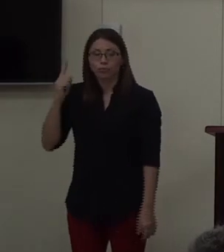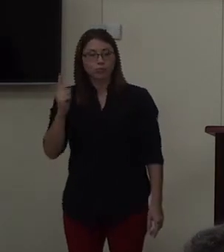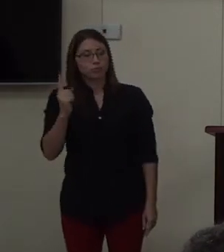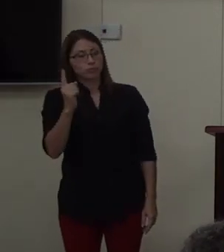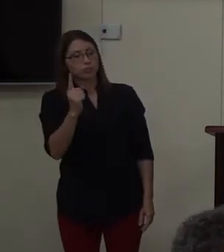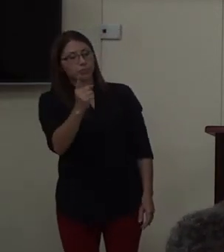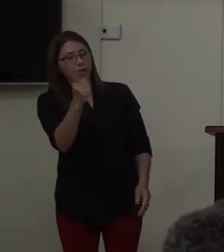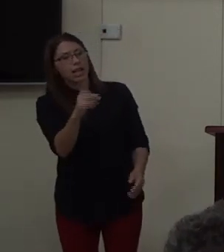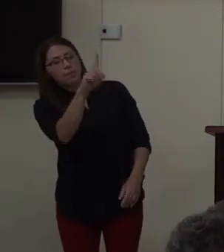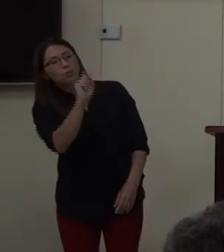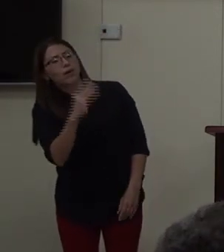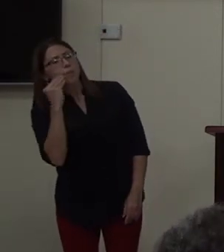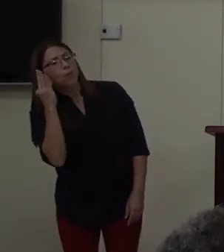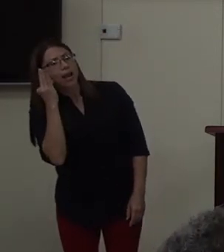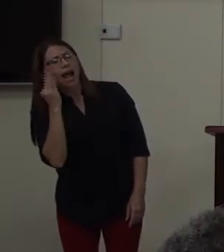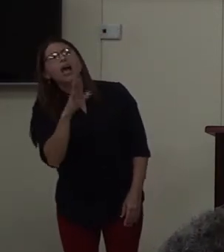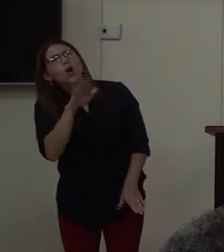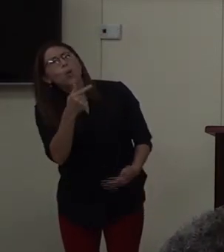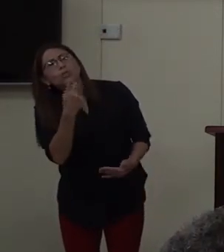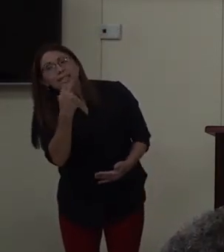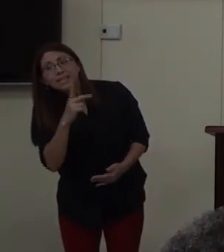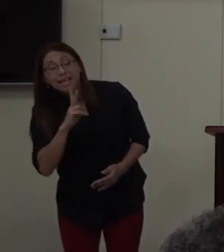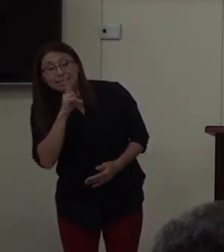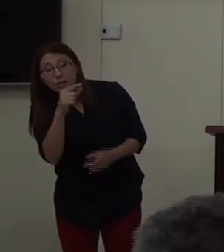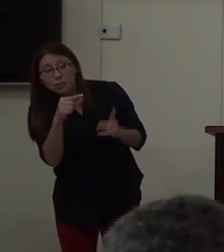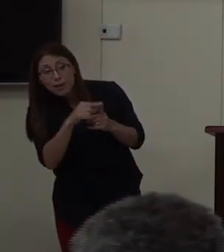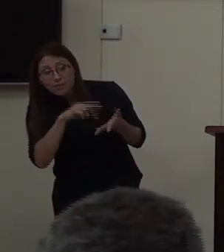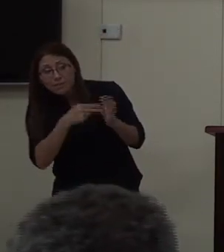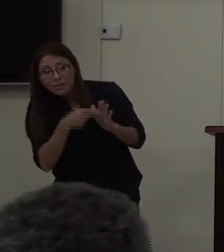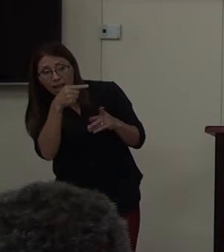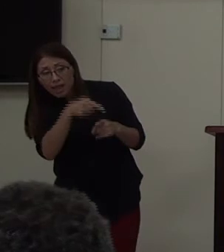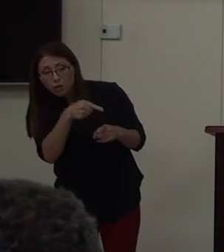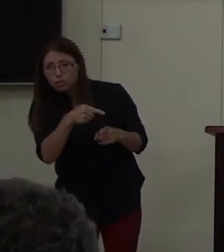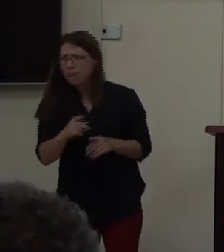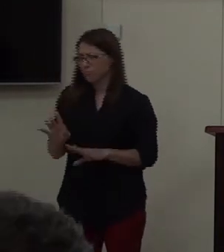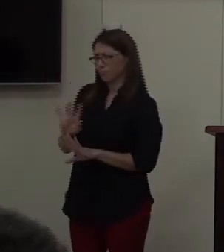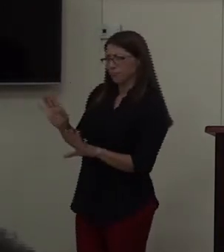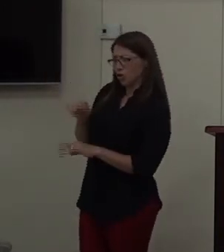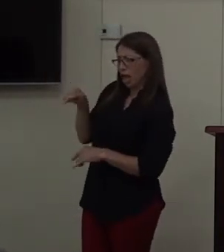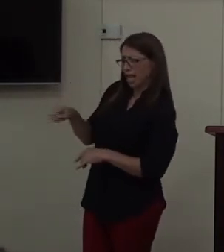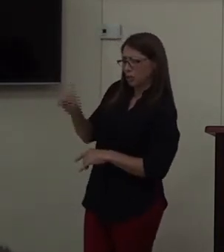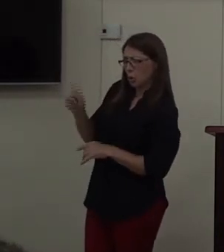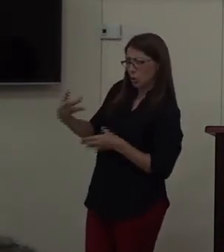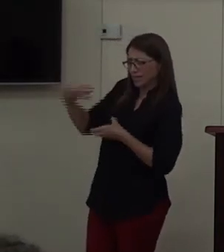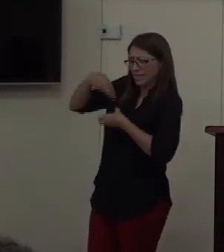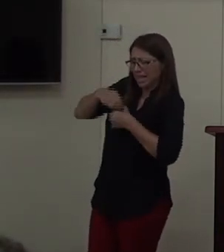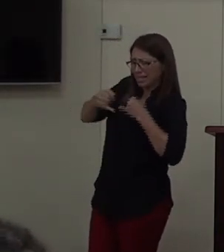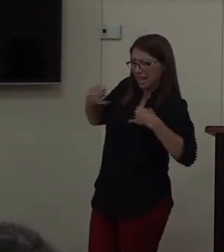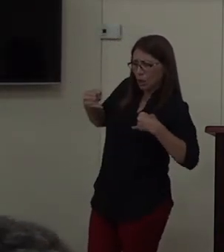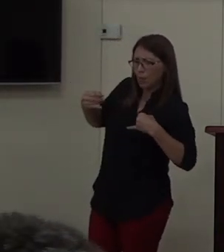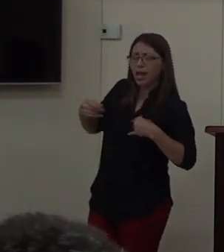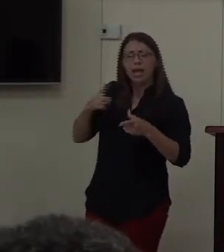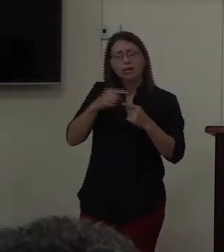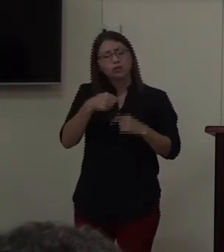abuela, ¿cómo dice? ¿Es cierto que esto significa tal cosa? Me dice mi abuela, no, esto ni siquiera está en el idioma. Y entonces